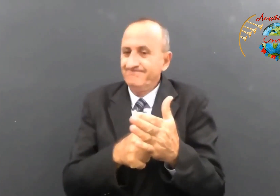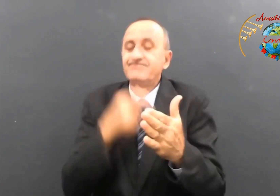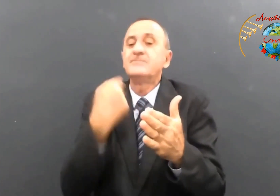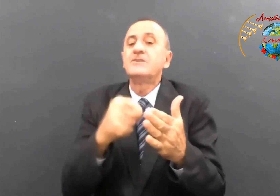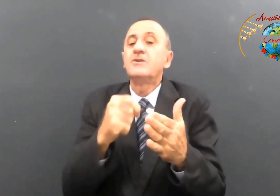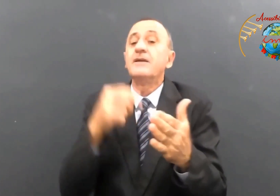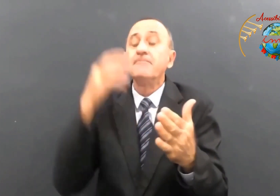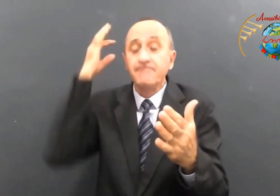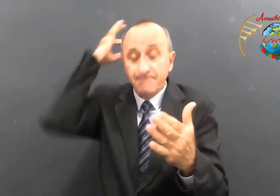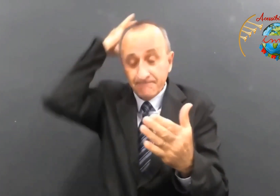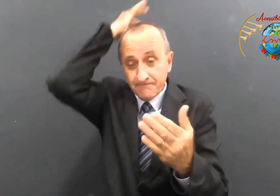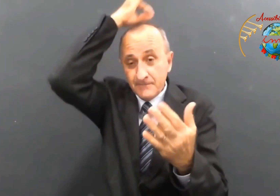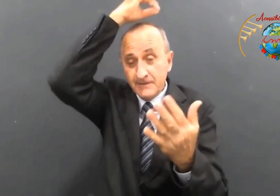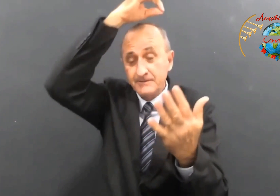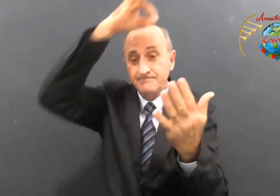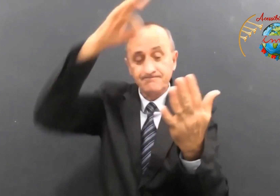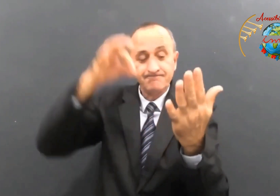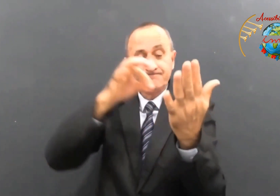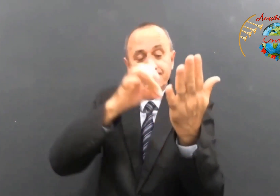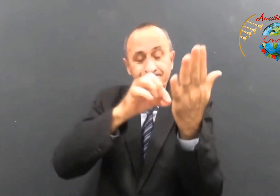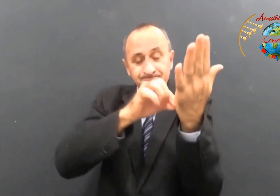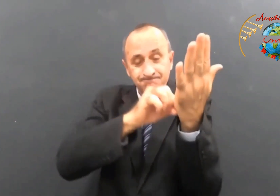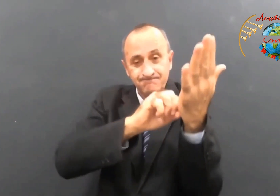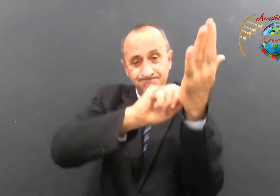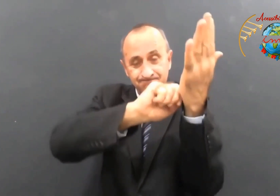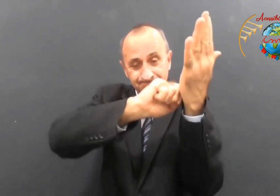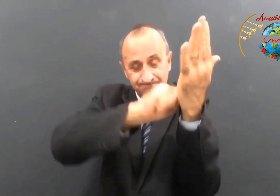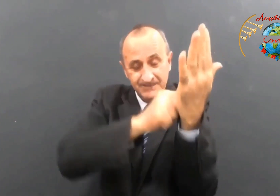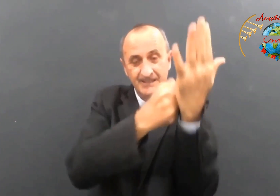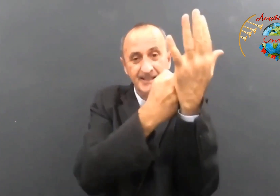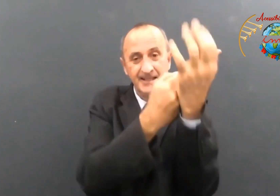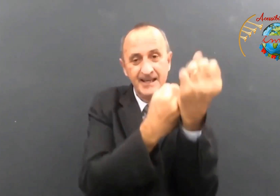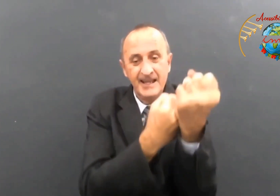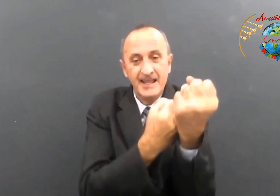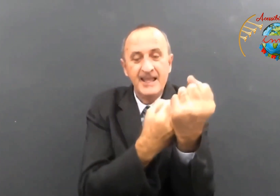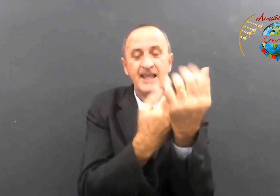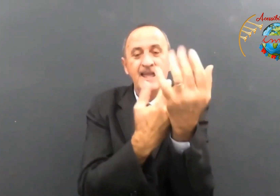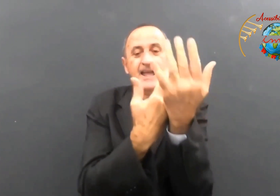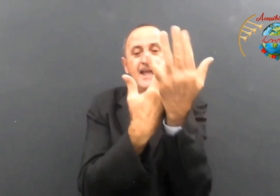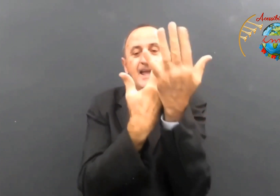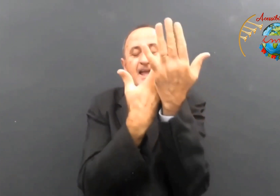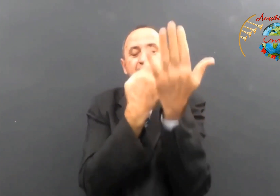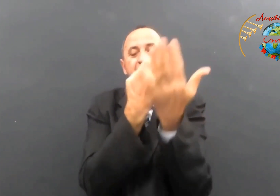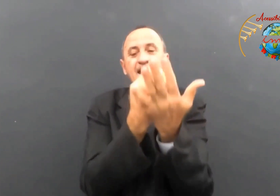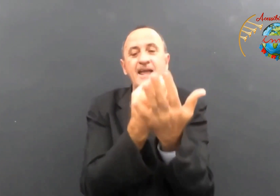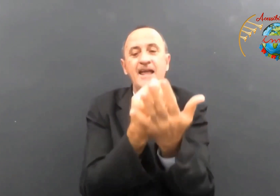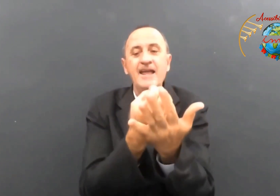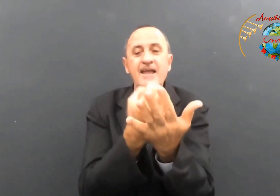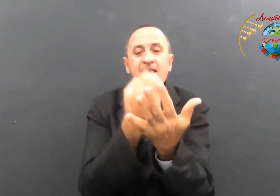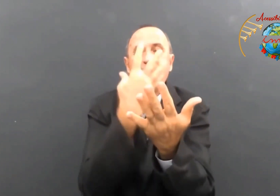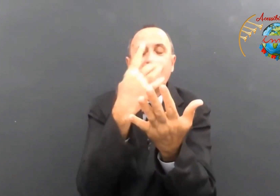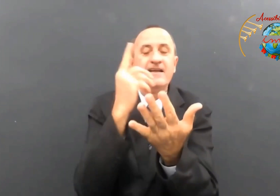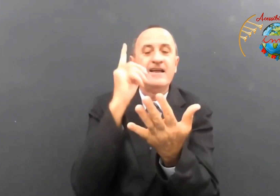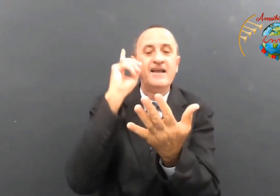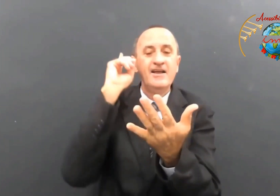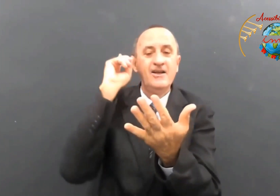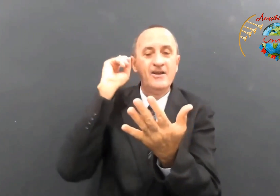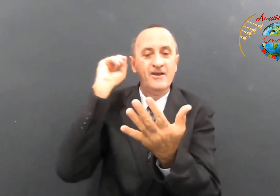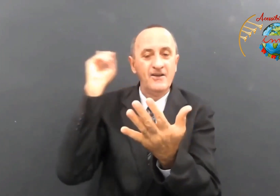revela pelo Espírito Santo. Veja aqui, olha, pelo Espírito Santo que se revela.